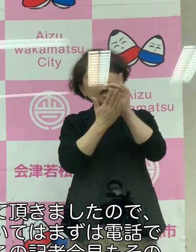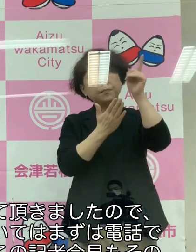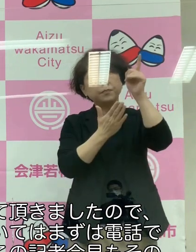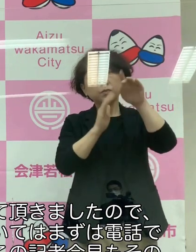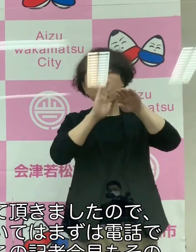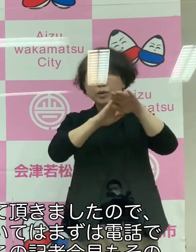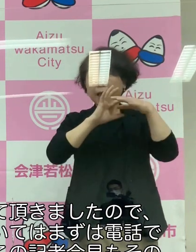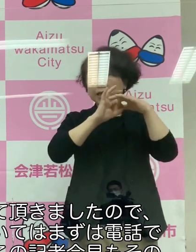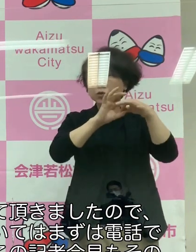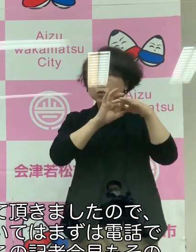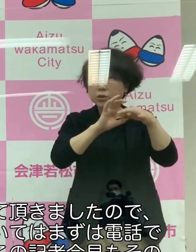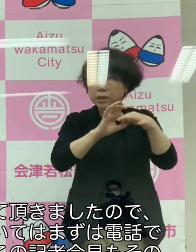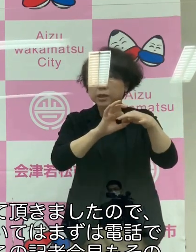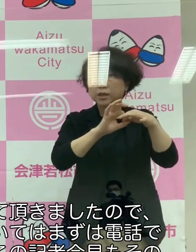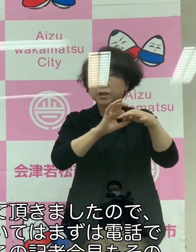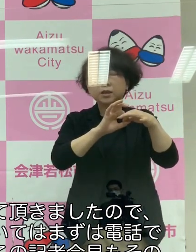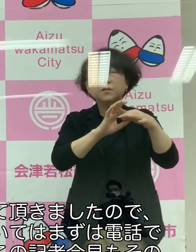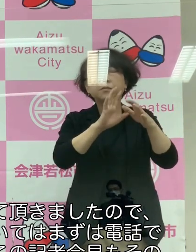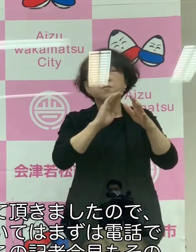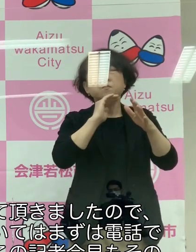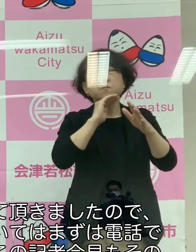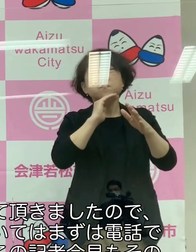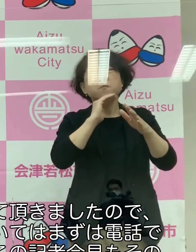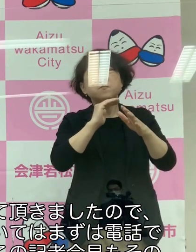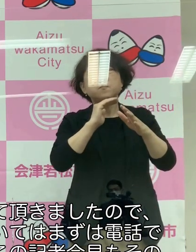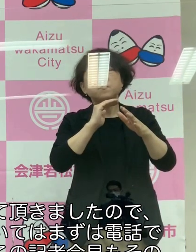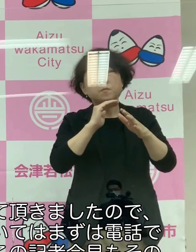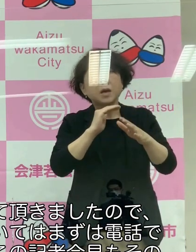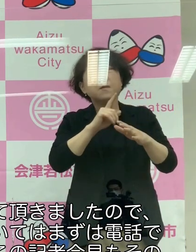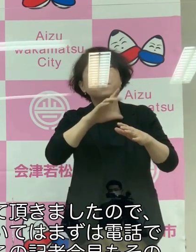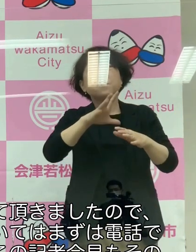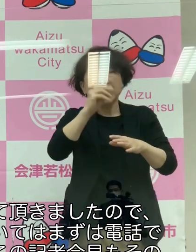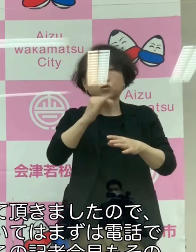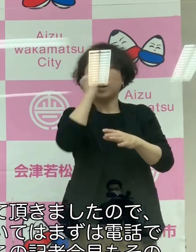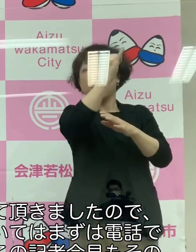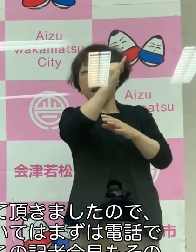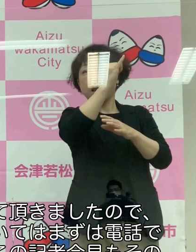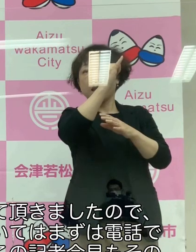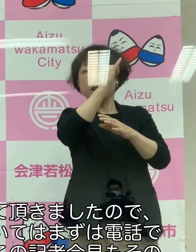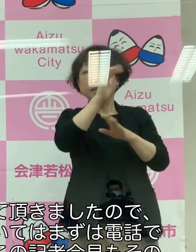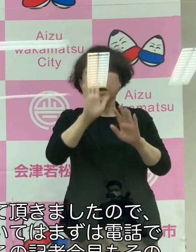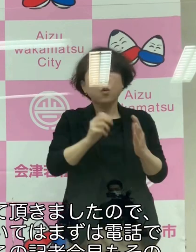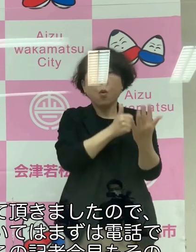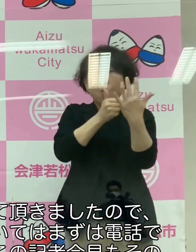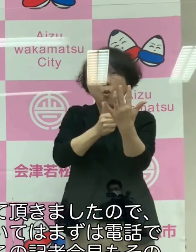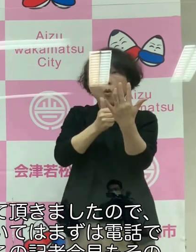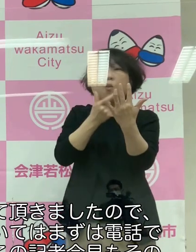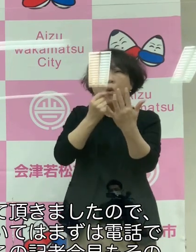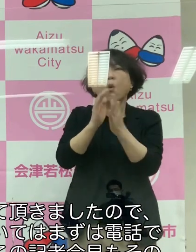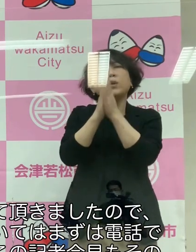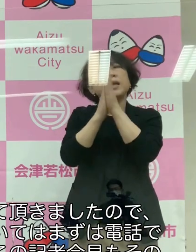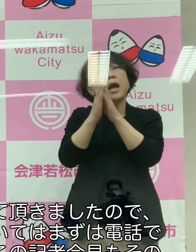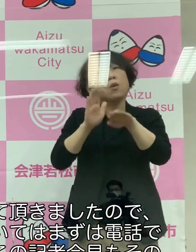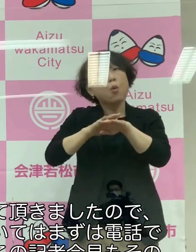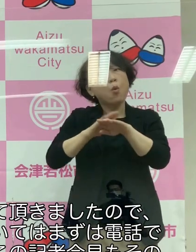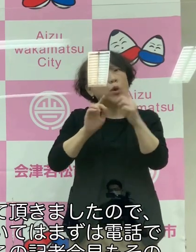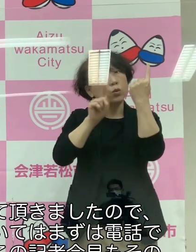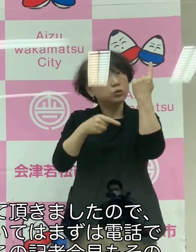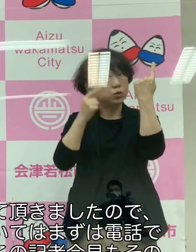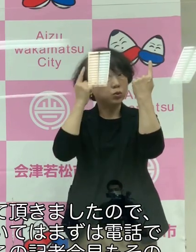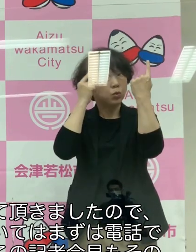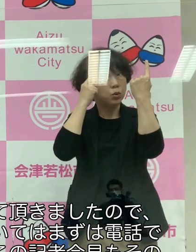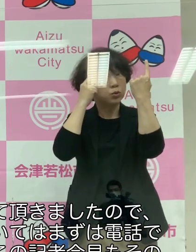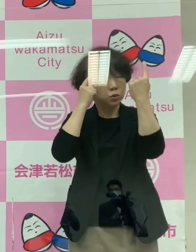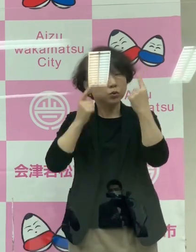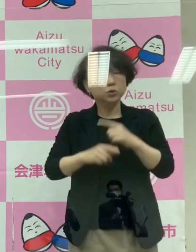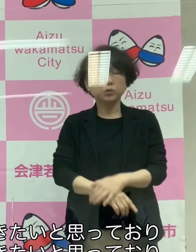続きについては、まずはその電話でのやり取りをしながら、この記者会見もそのお願いの一つだというふうに私どもは思っ